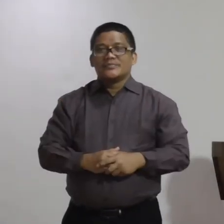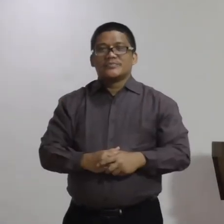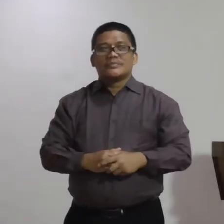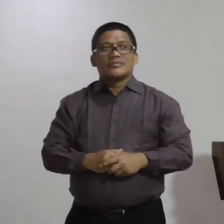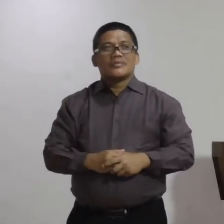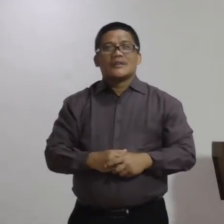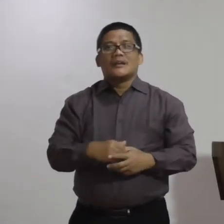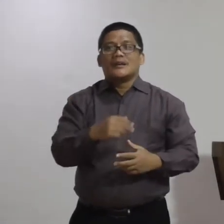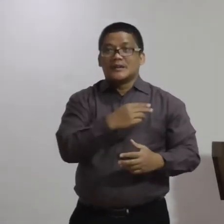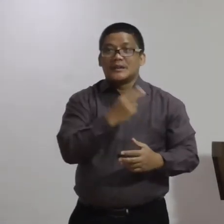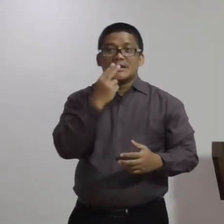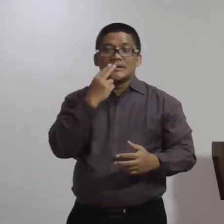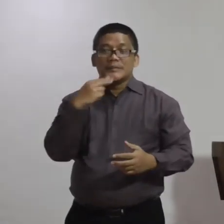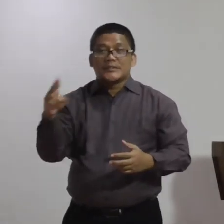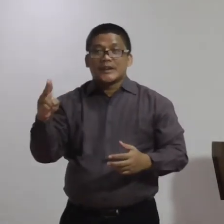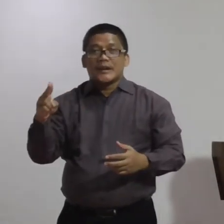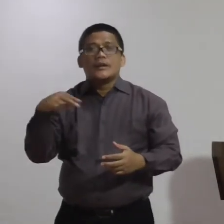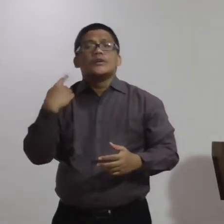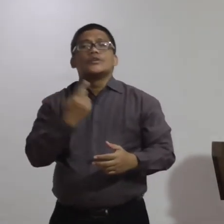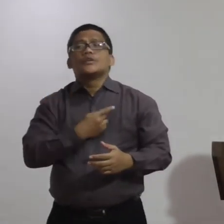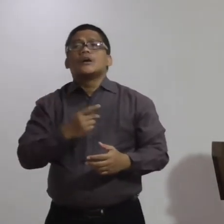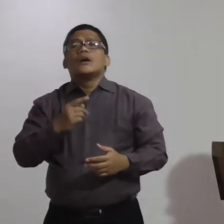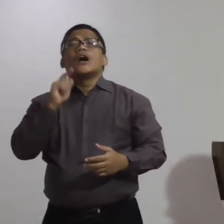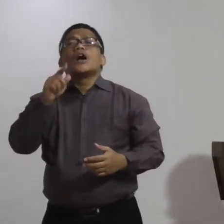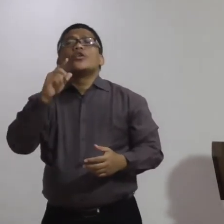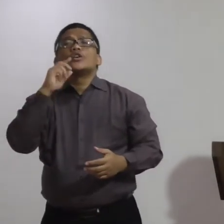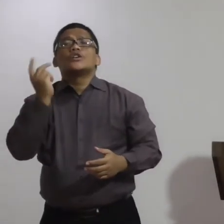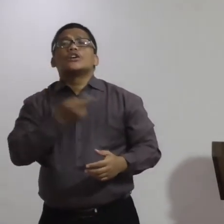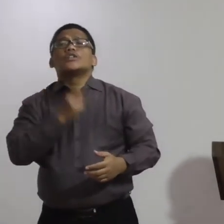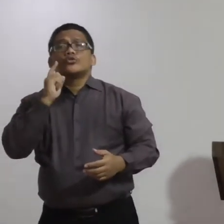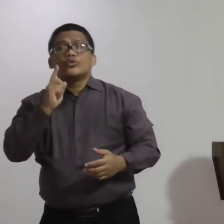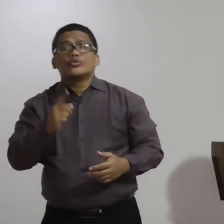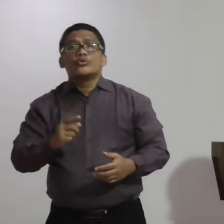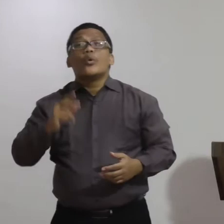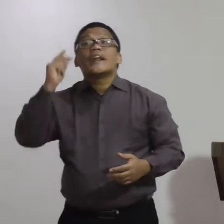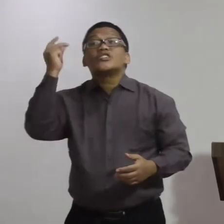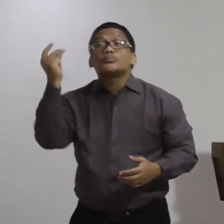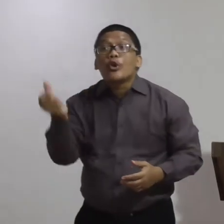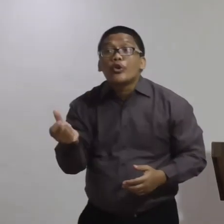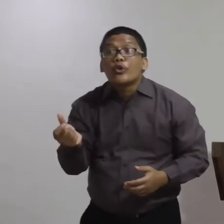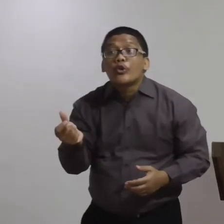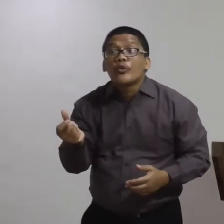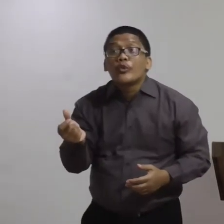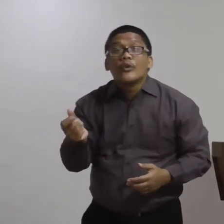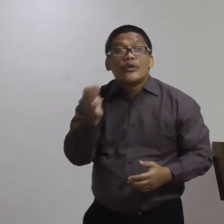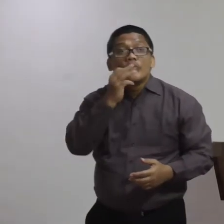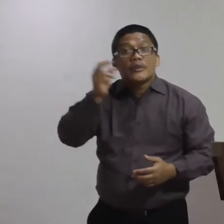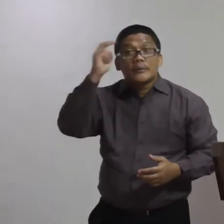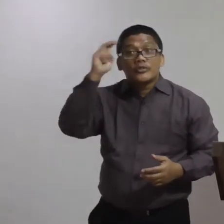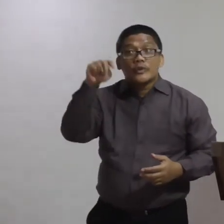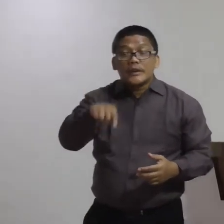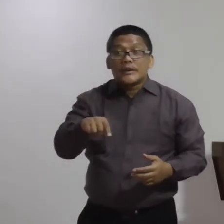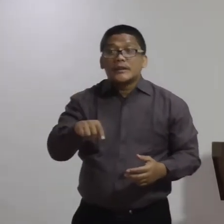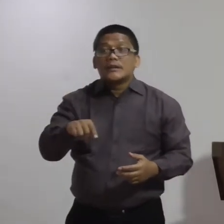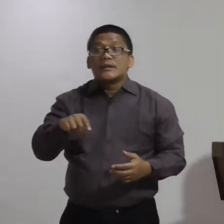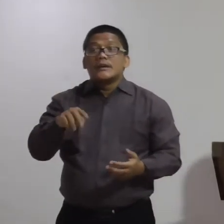ya, saya percaya kalau kita sungguh-sungguh meresponi firman Tuhan hari ini dan menjadi